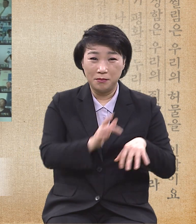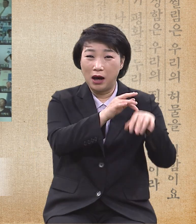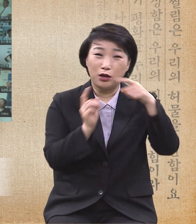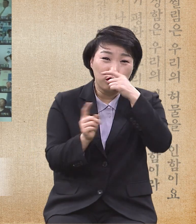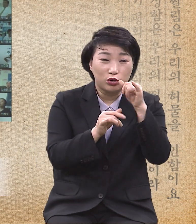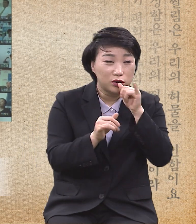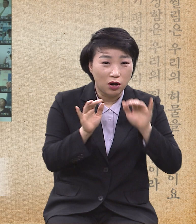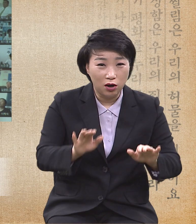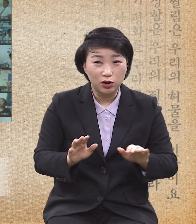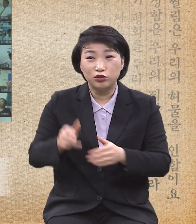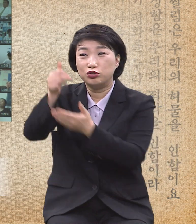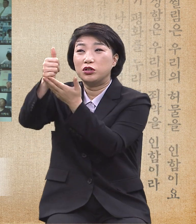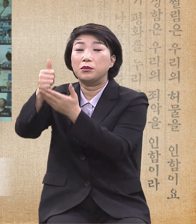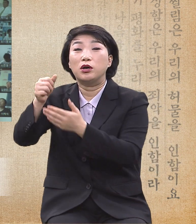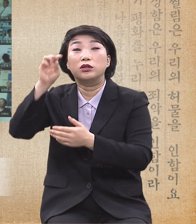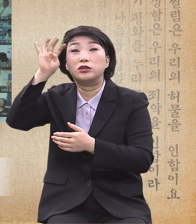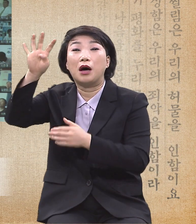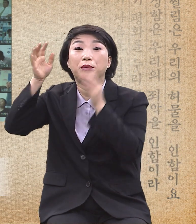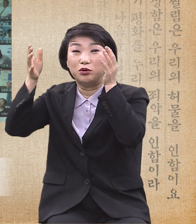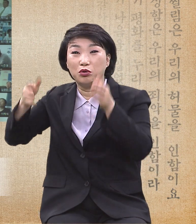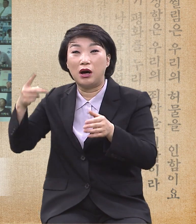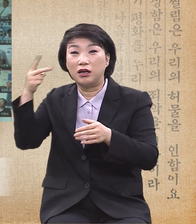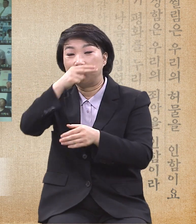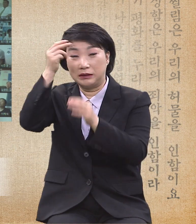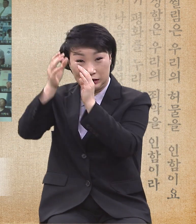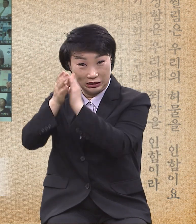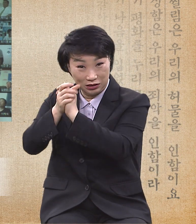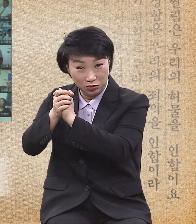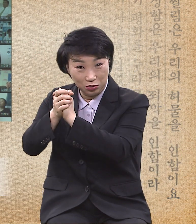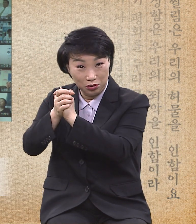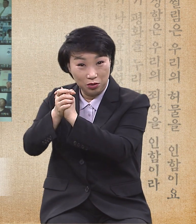근데 주님은 40일을 줄였는데도